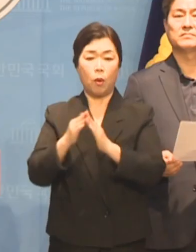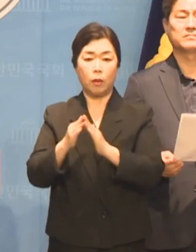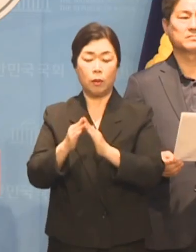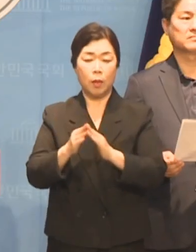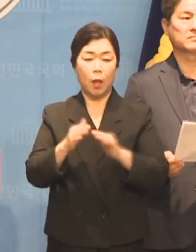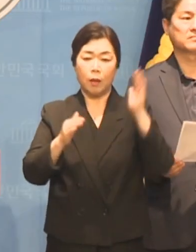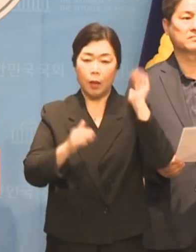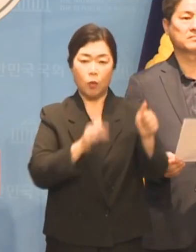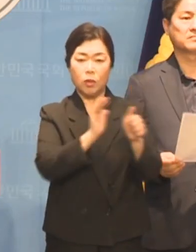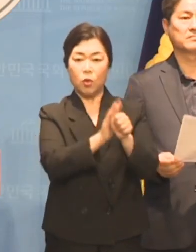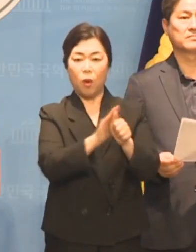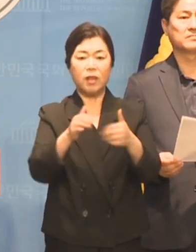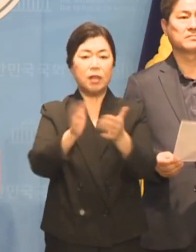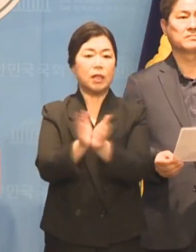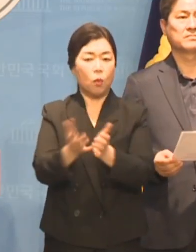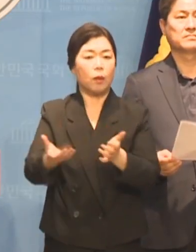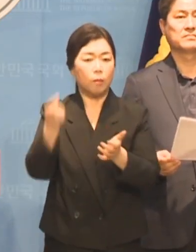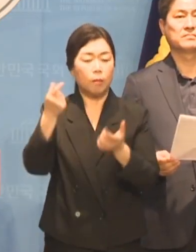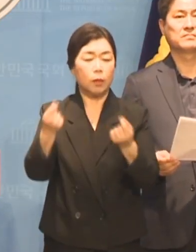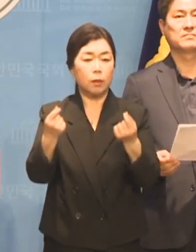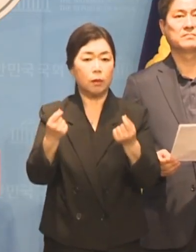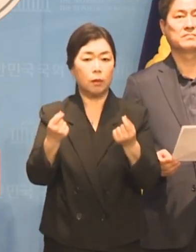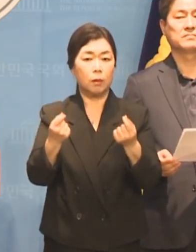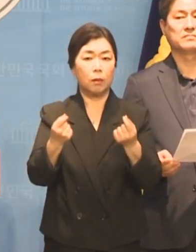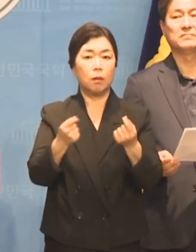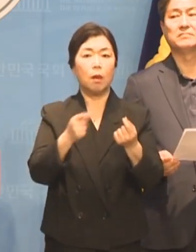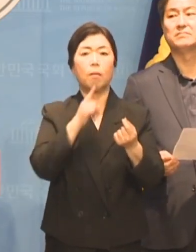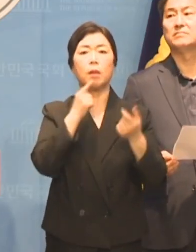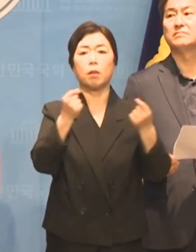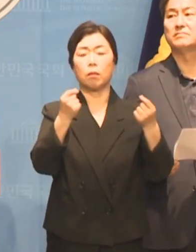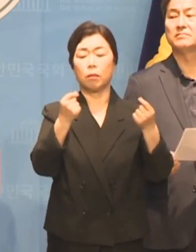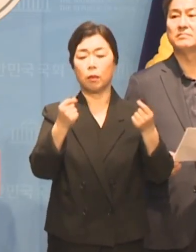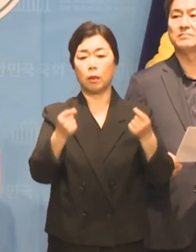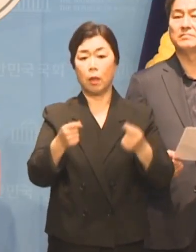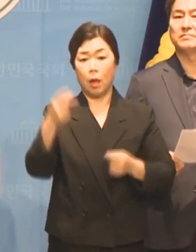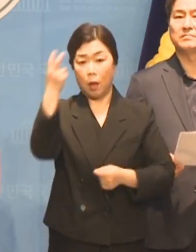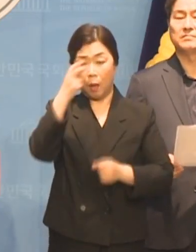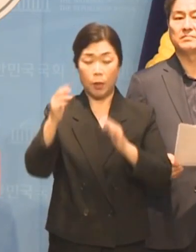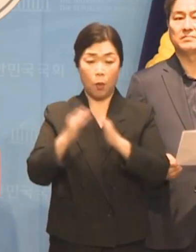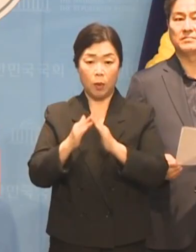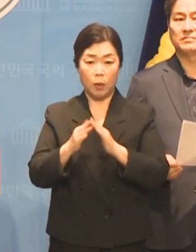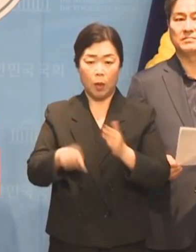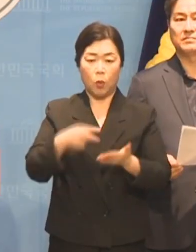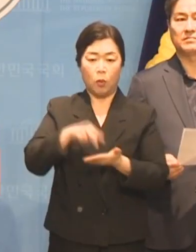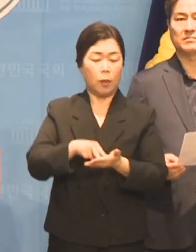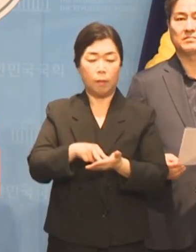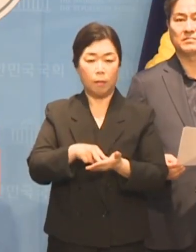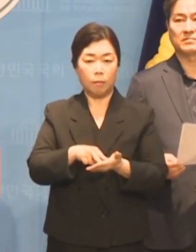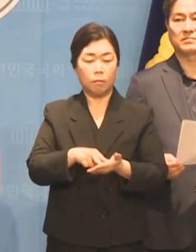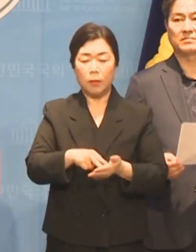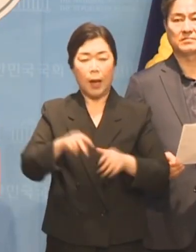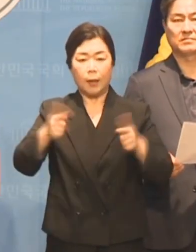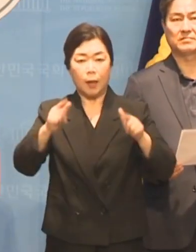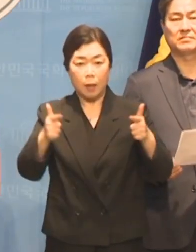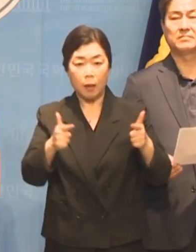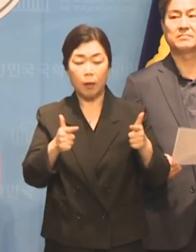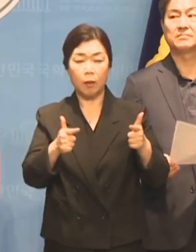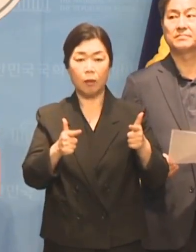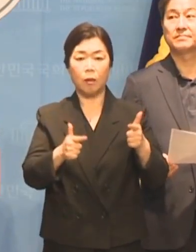감사원장 스스로 감사원의 독립성을 부정하더니 이제는 내란 지원에까지 나선